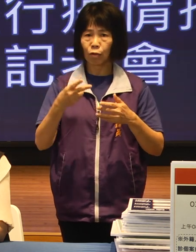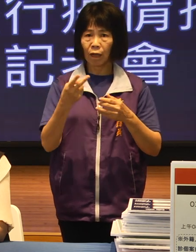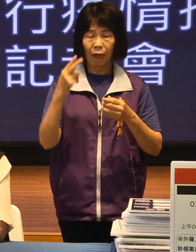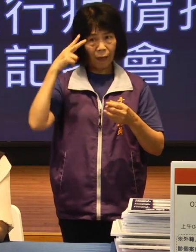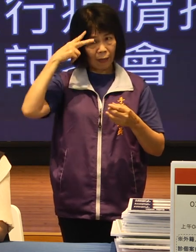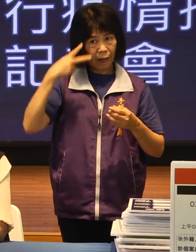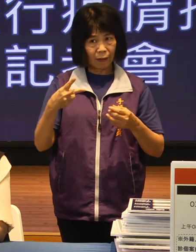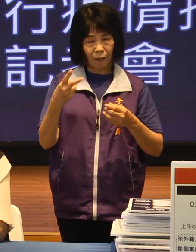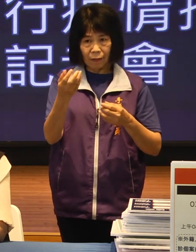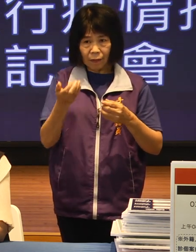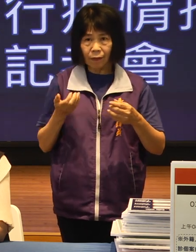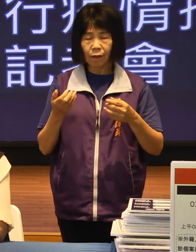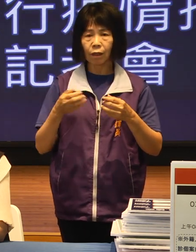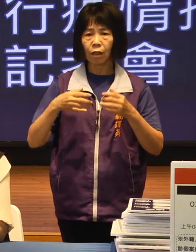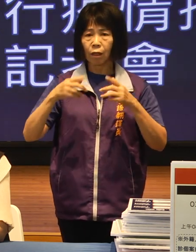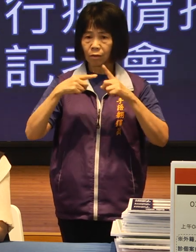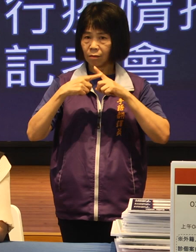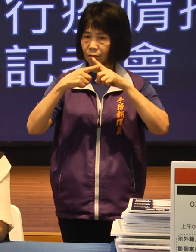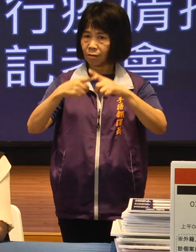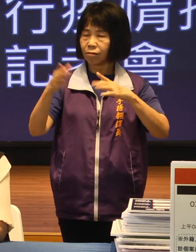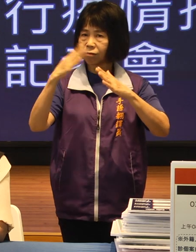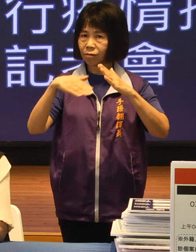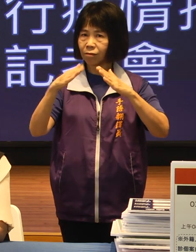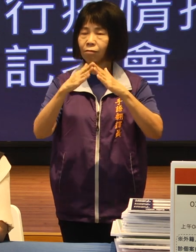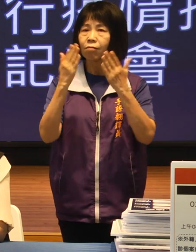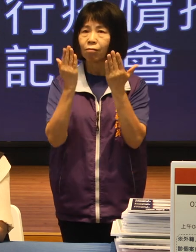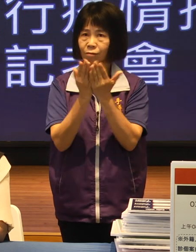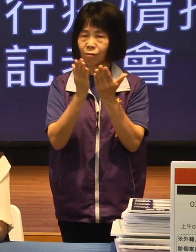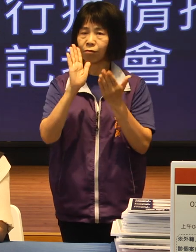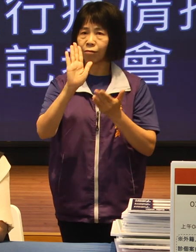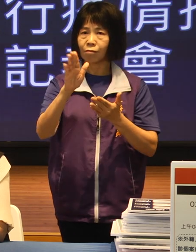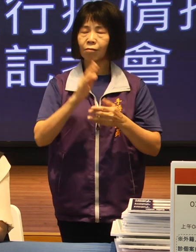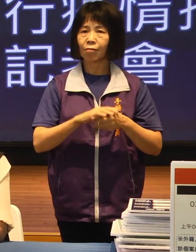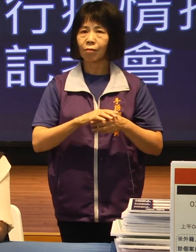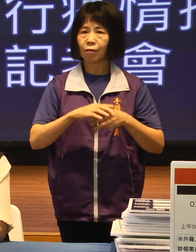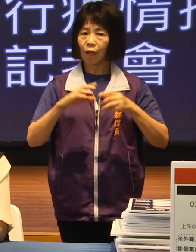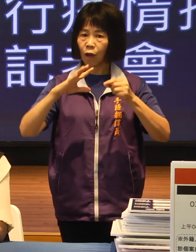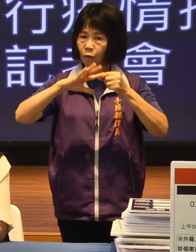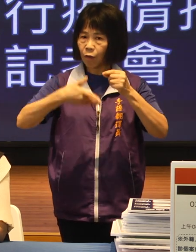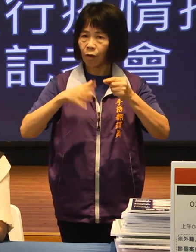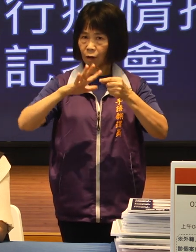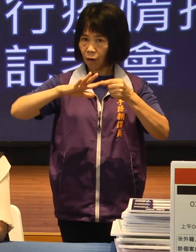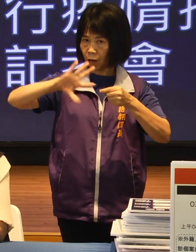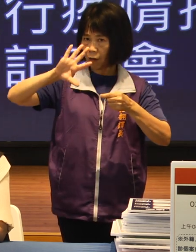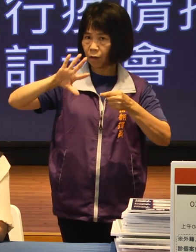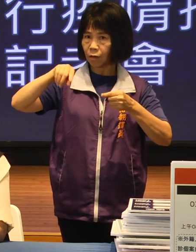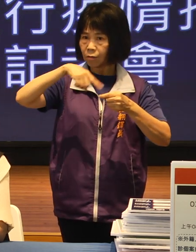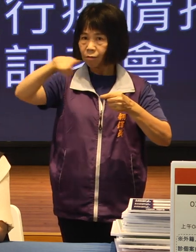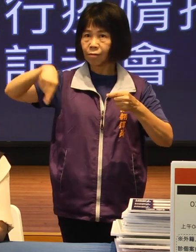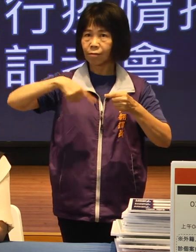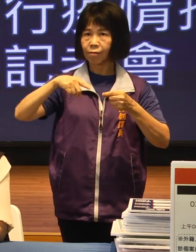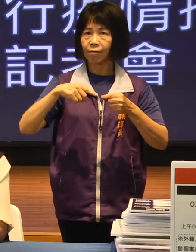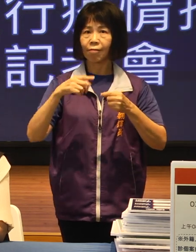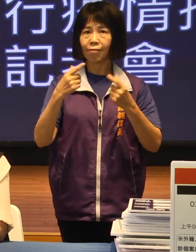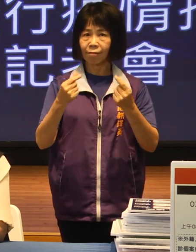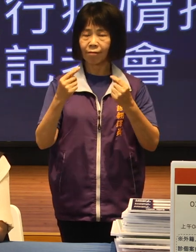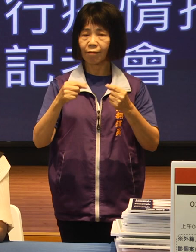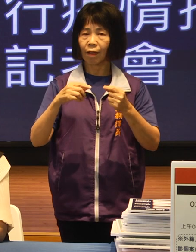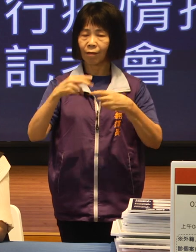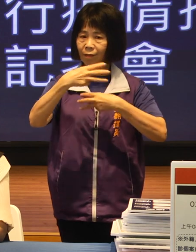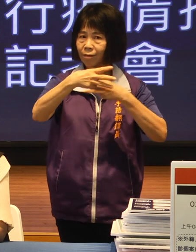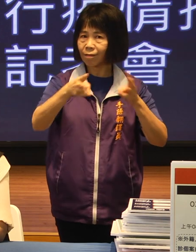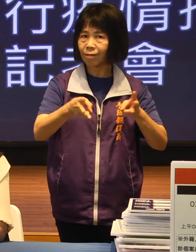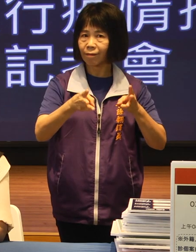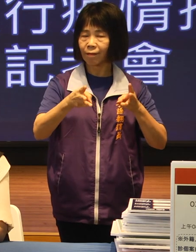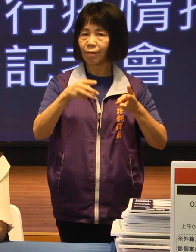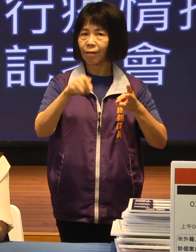天内有曾经到校上课的时候，那在国中跟高中端的部分，他所属的班